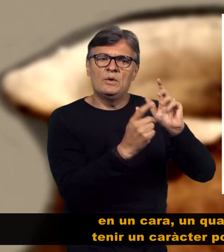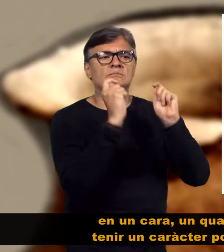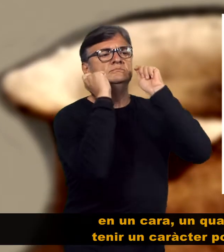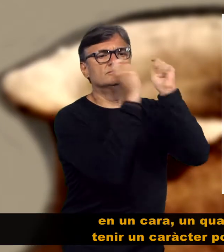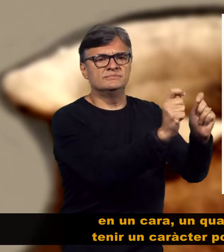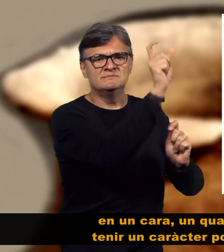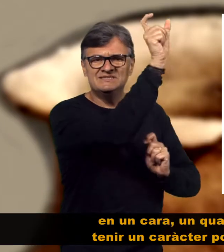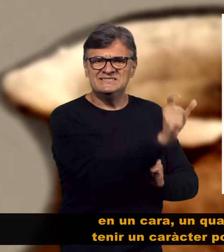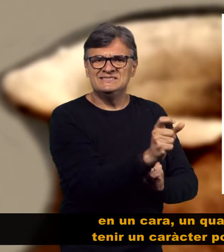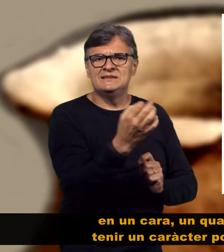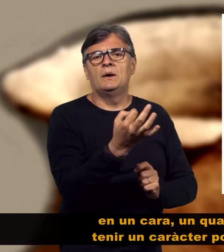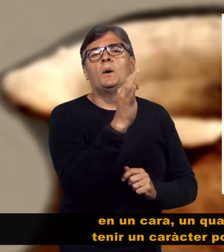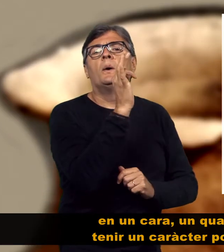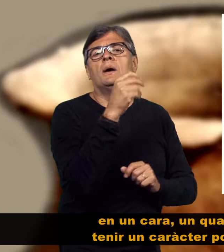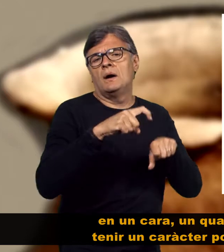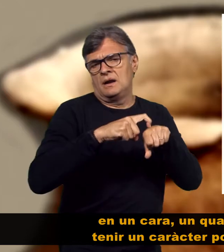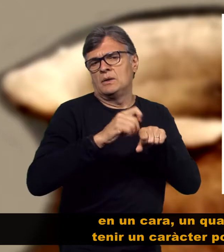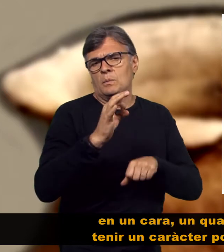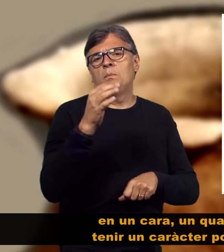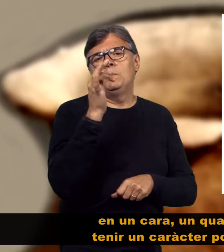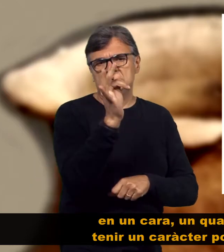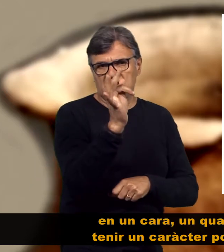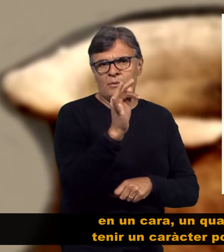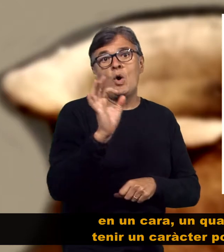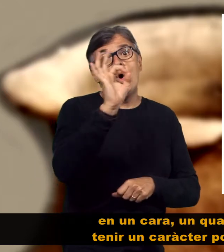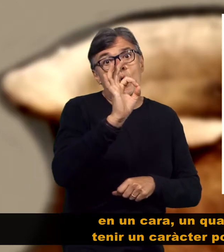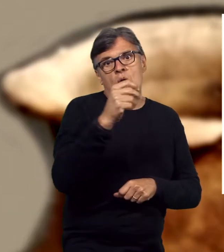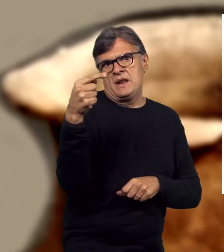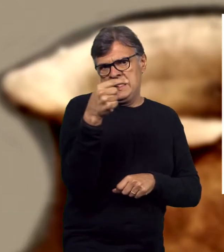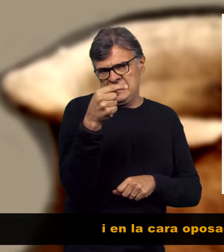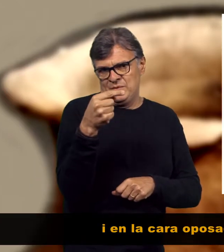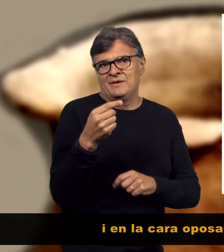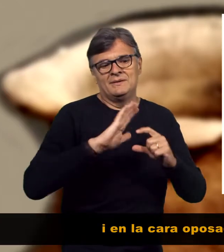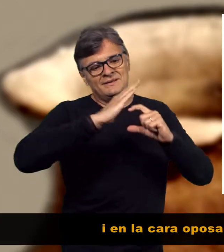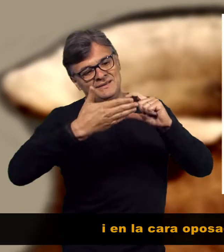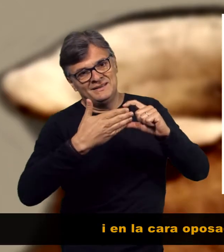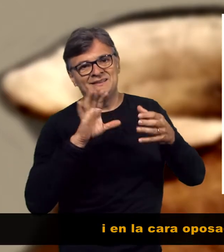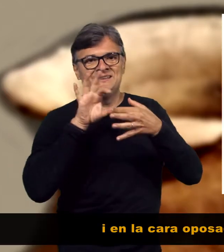qualificatiu que pot tenir un caràcter positiu o negatiu. I en la cara oposada, un numeral.